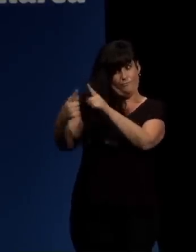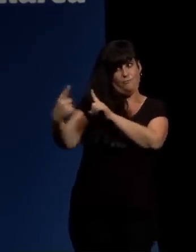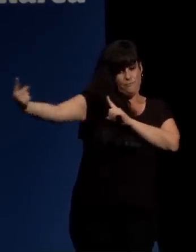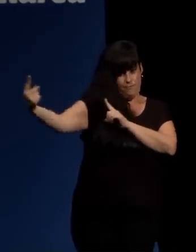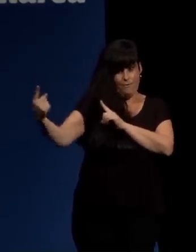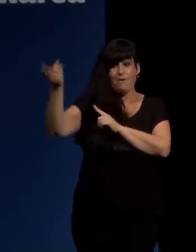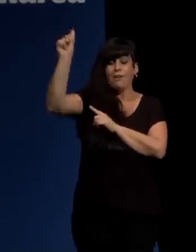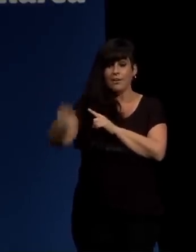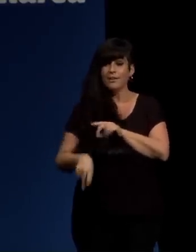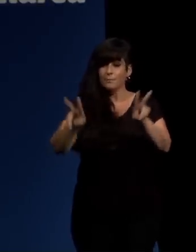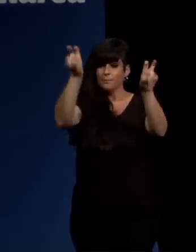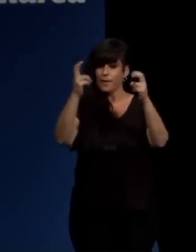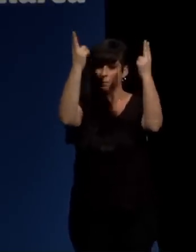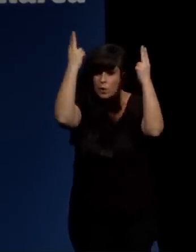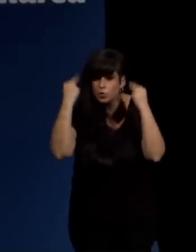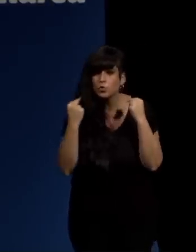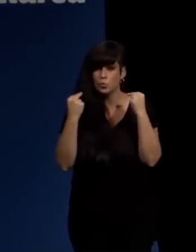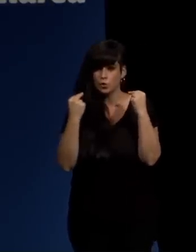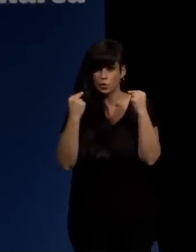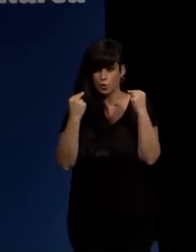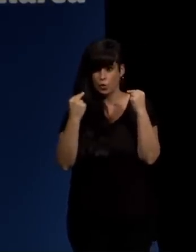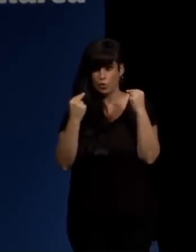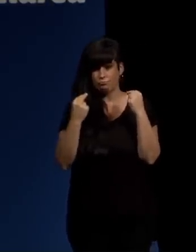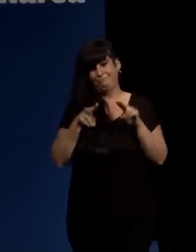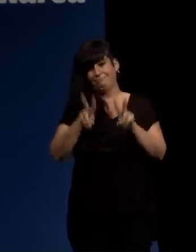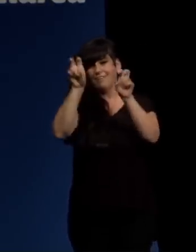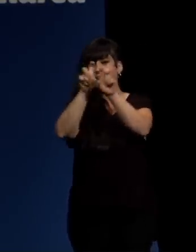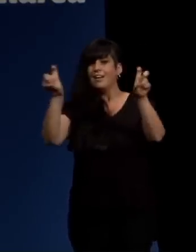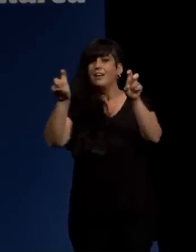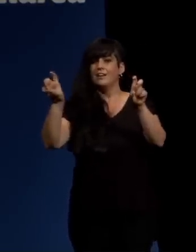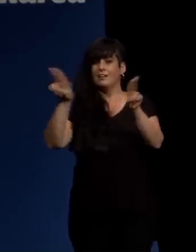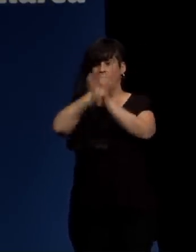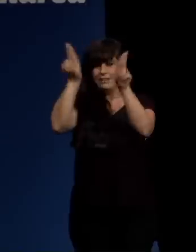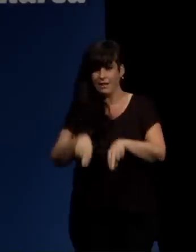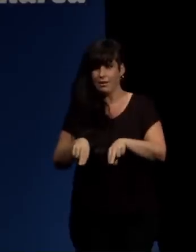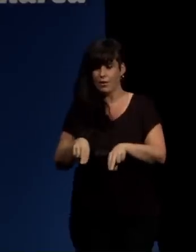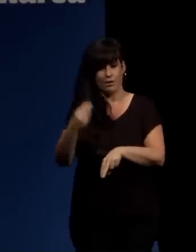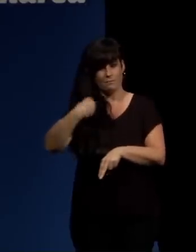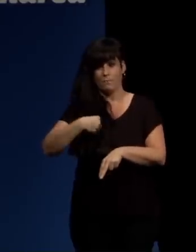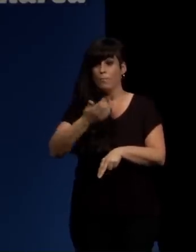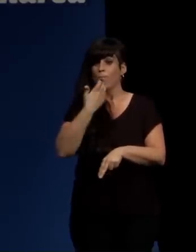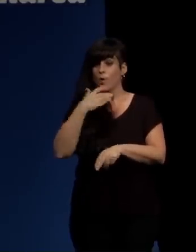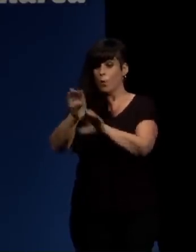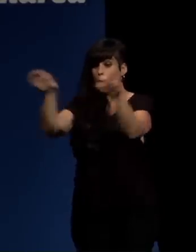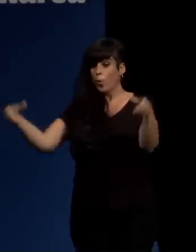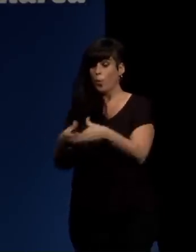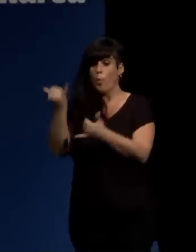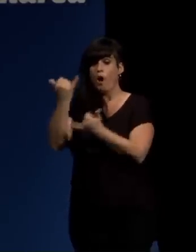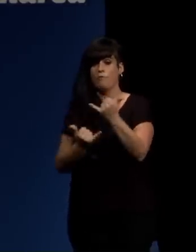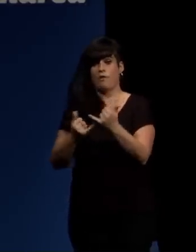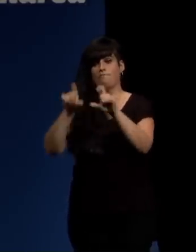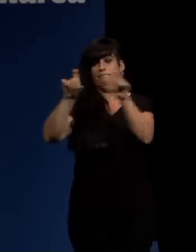a sumisión que están tendo coas multinacionais. É un partido ao servizo de Iberdrola, o que hubo que